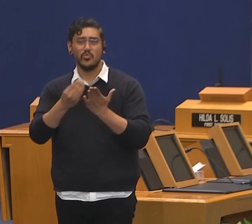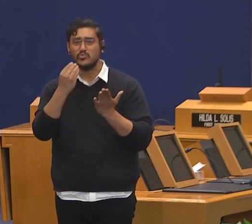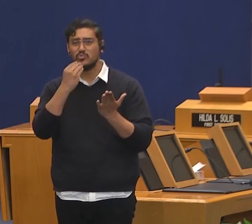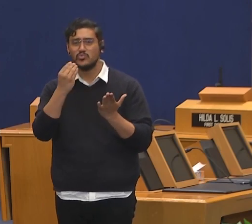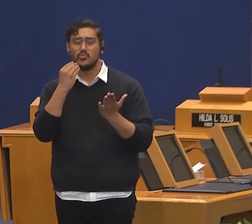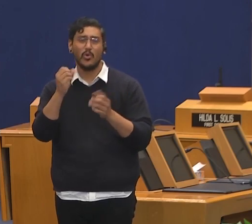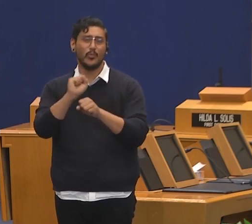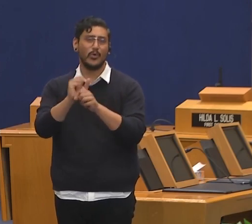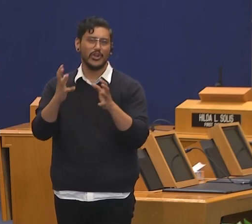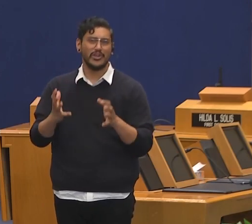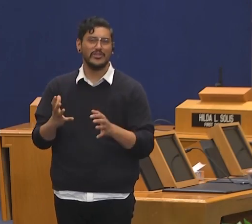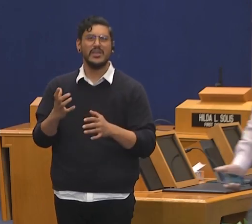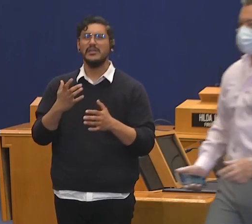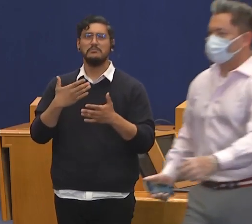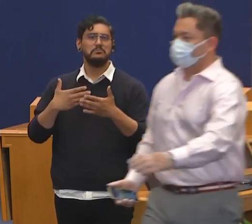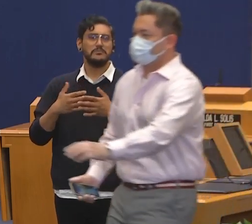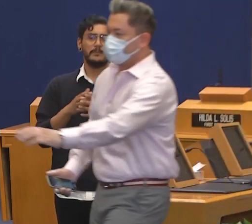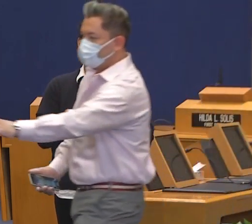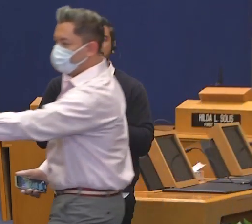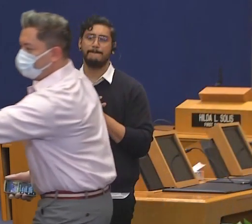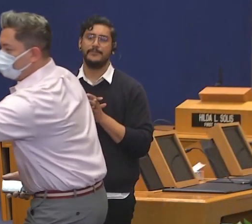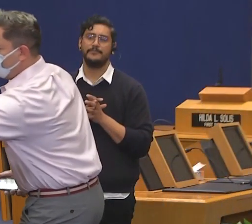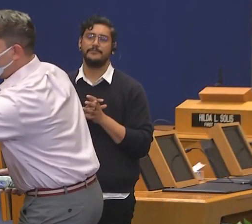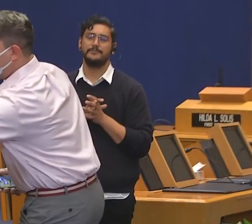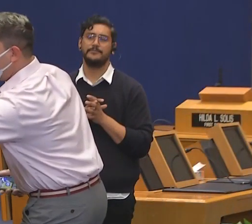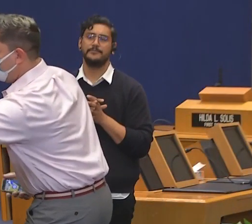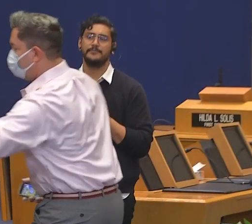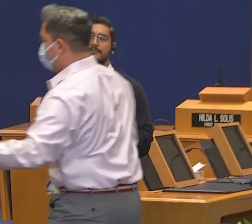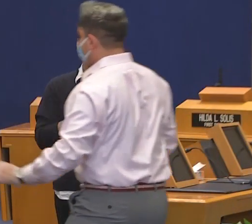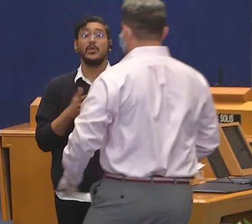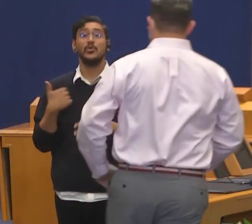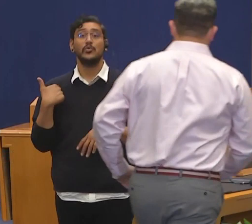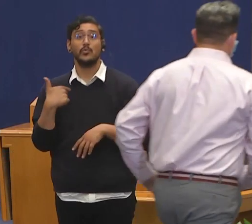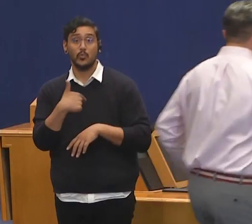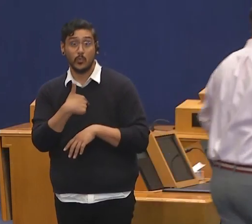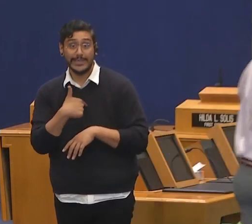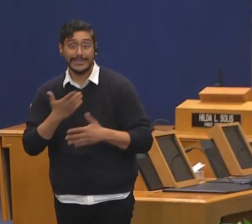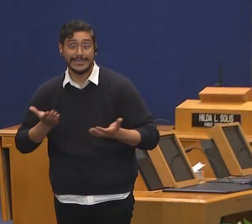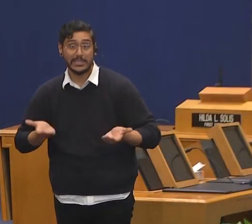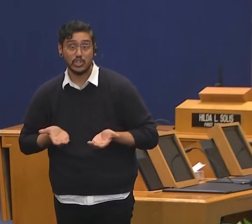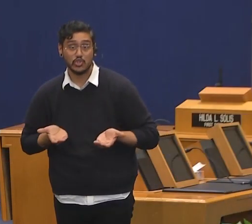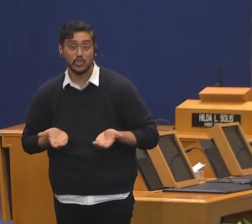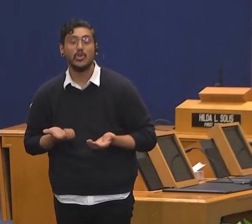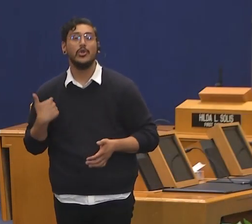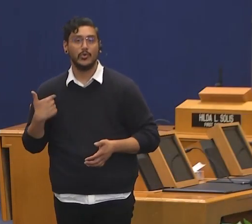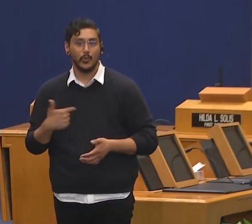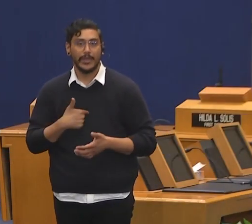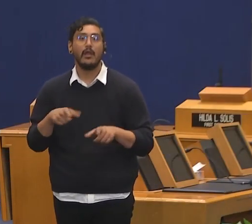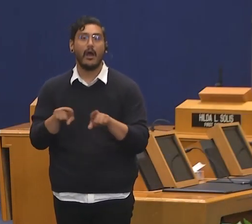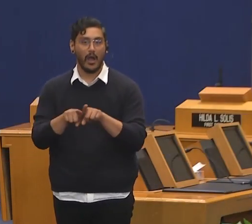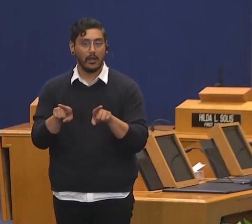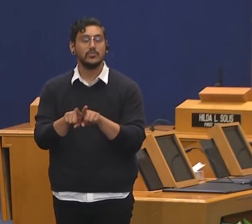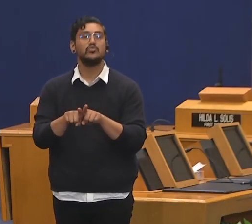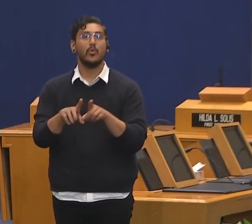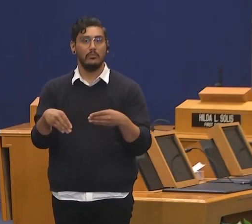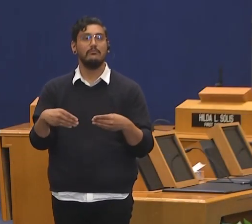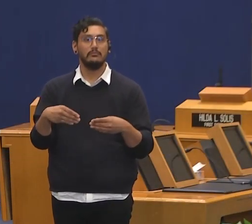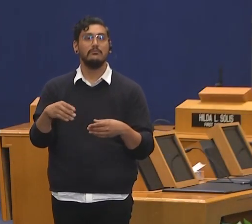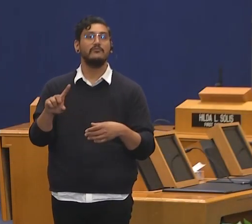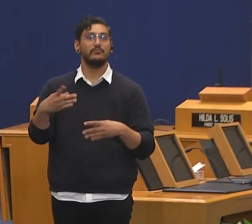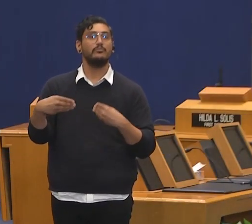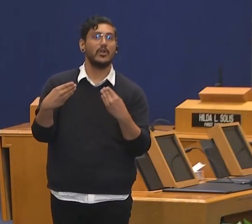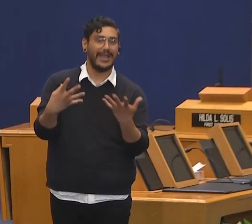esenciales durante esta pandemia. Nosotros en la Fiscalía también somos proveedores esenciales. La